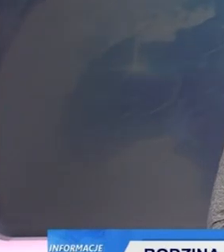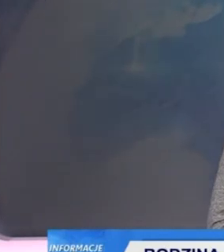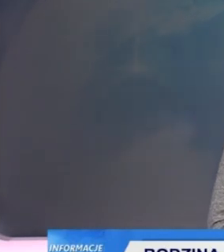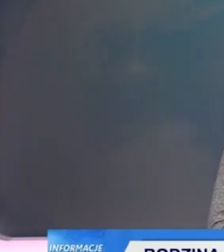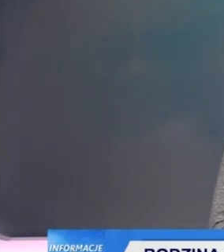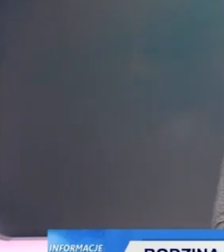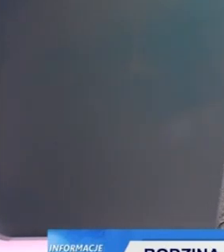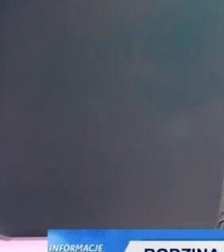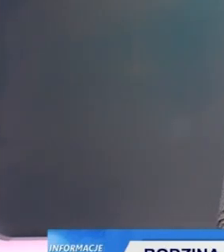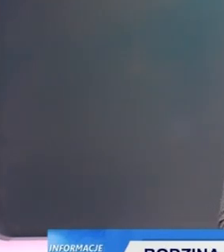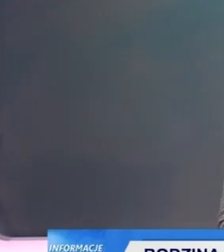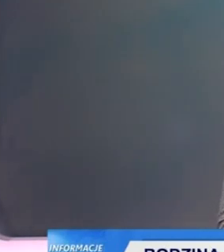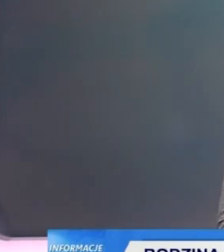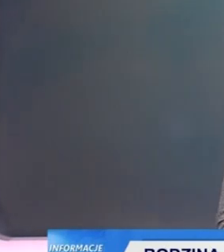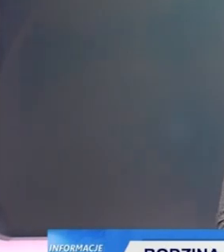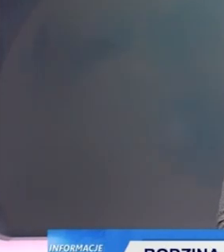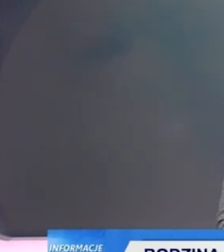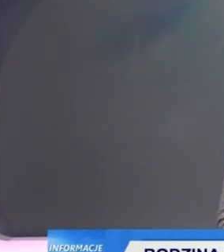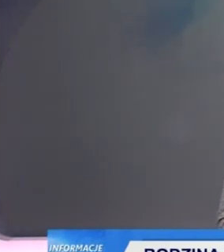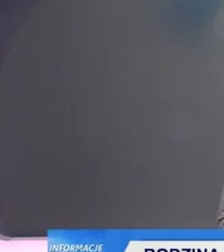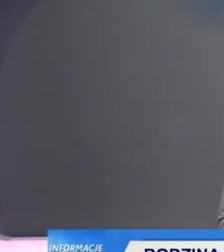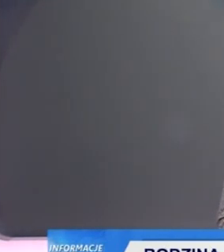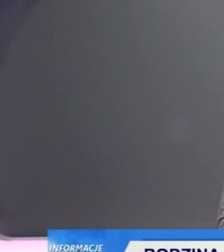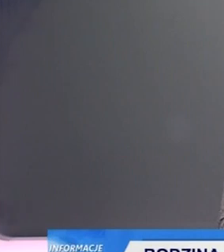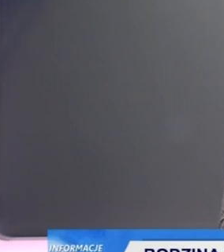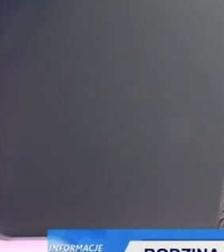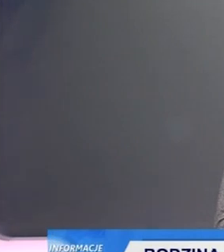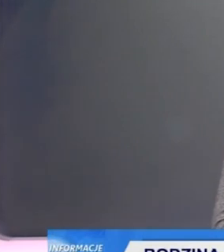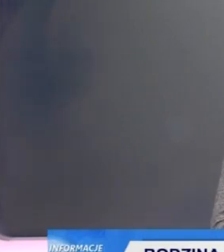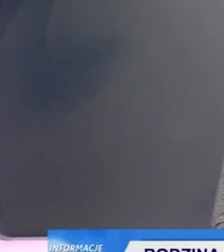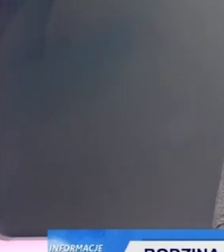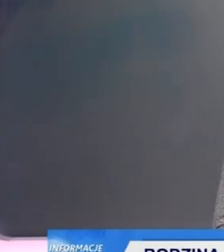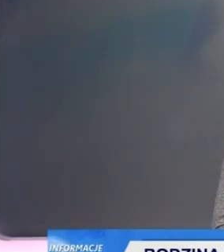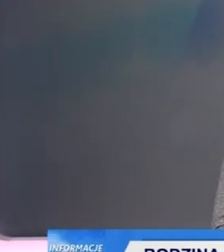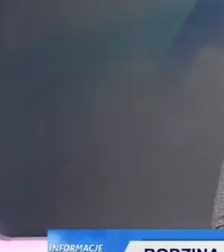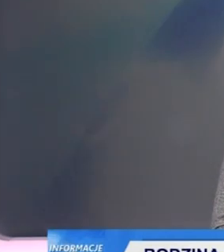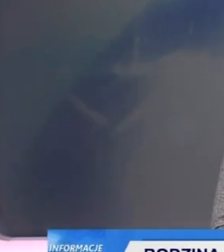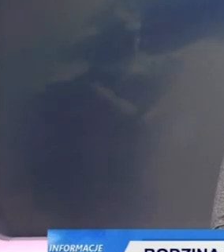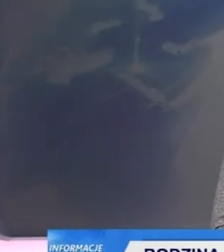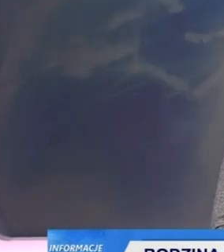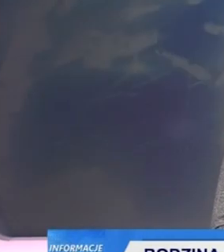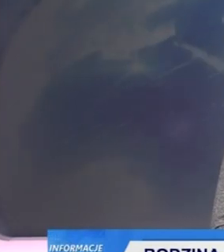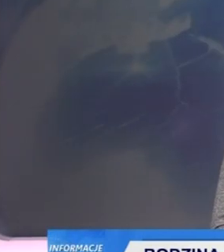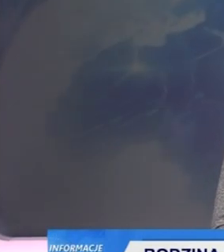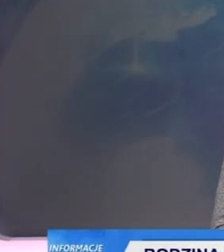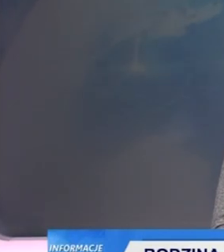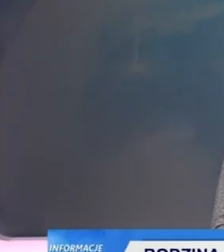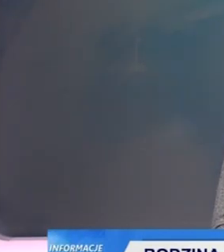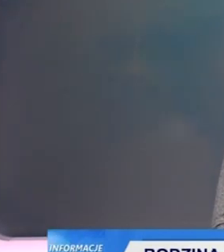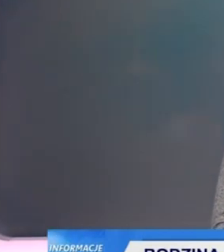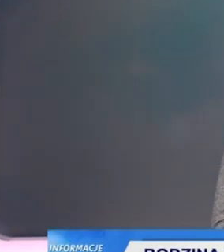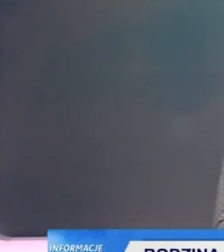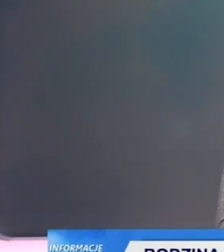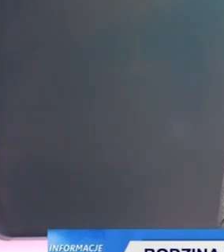Już za 2 dni rusza projekt Rodzina Pozytywnie Nakręcona. Do wygrania są laptopy do nauki zdalnej dla dzieci, a także inne